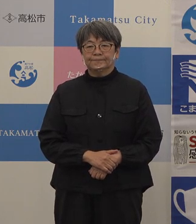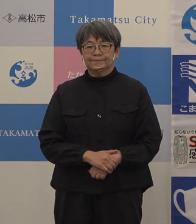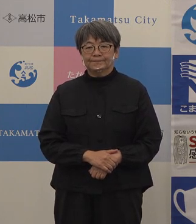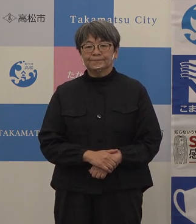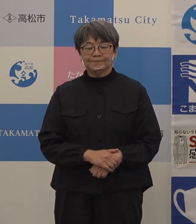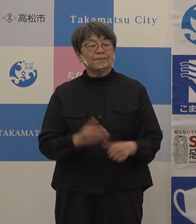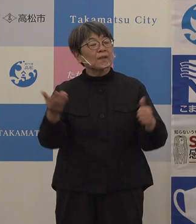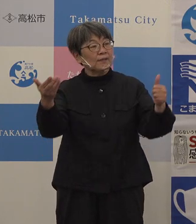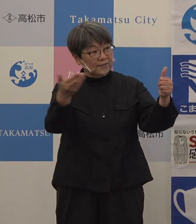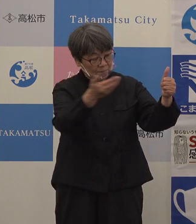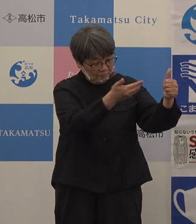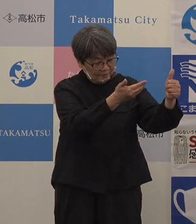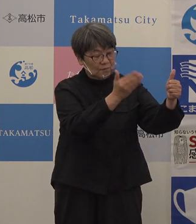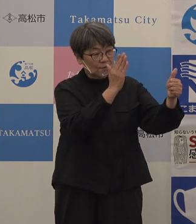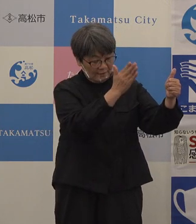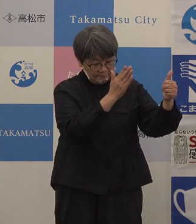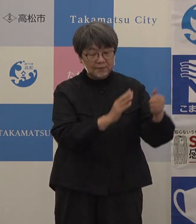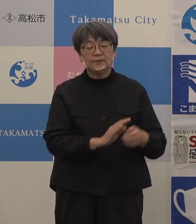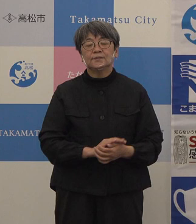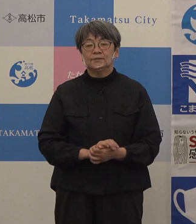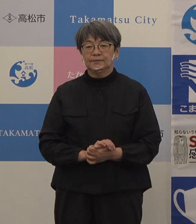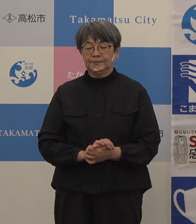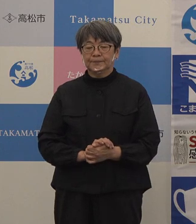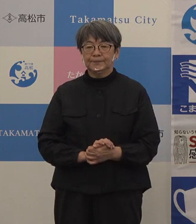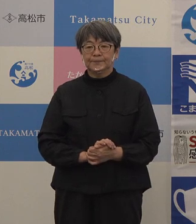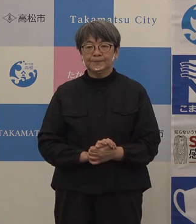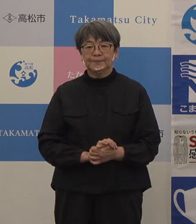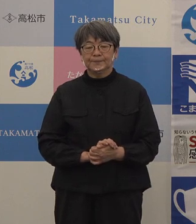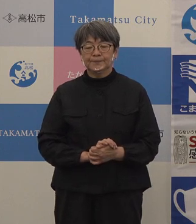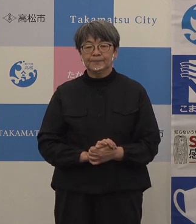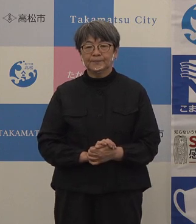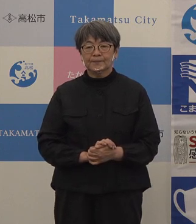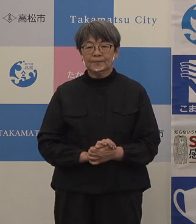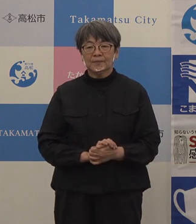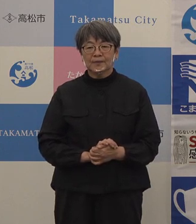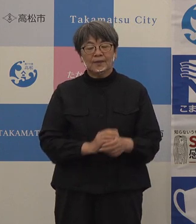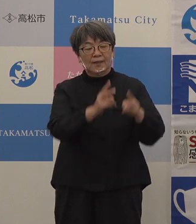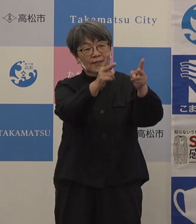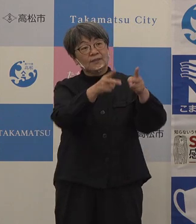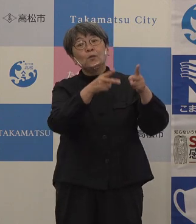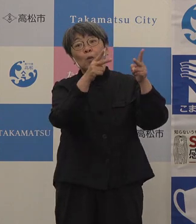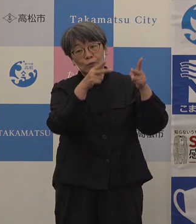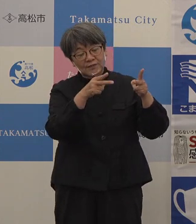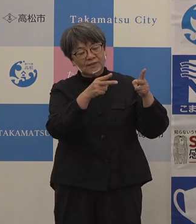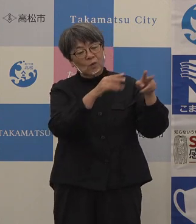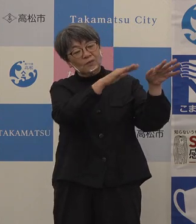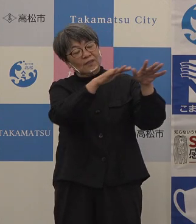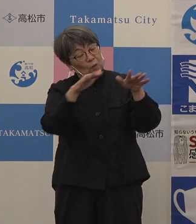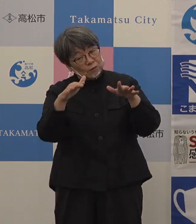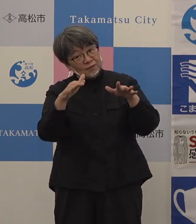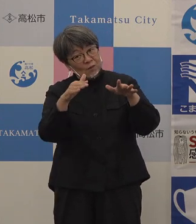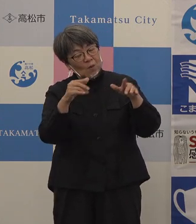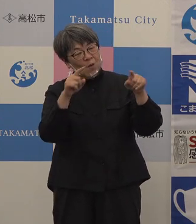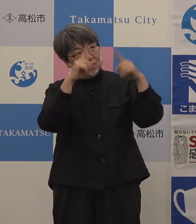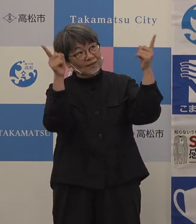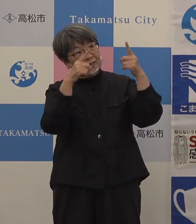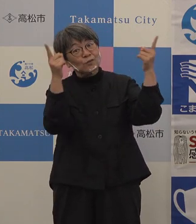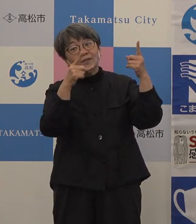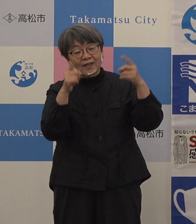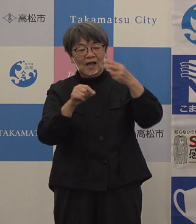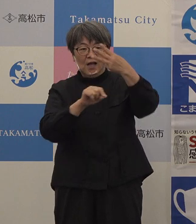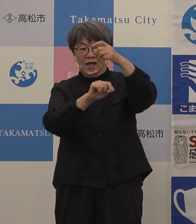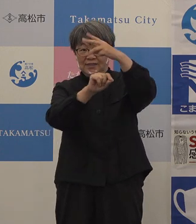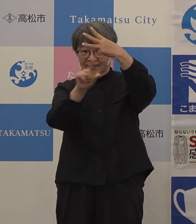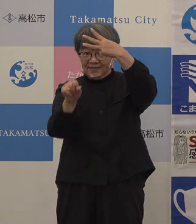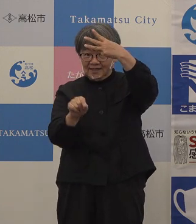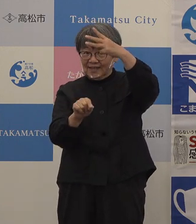はい、幹事社の四国新聞です。よろしくお願いします。瀬戸内国際芸術祭2022が14日に